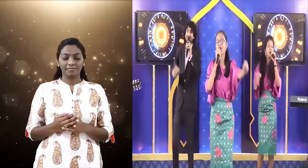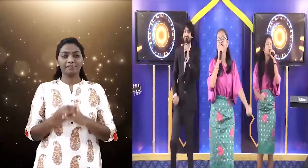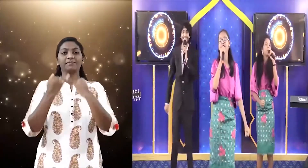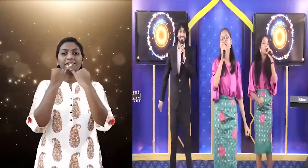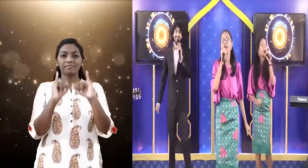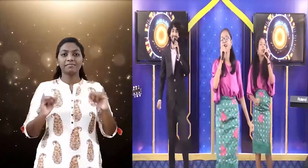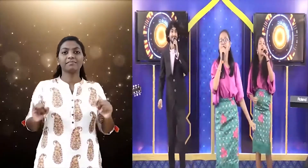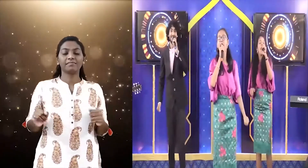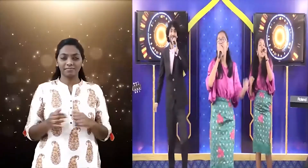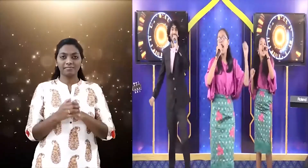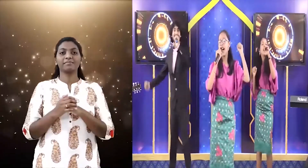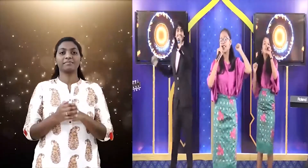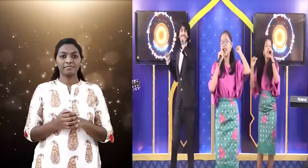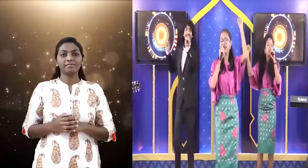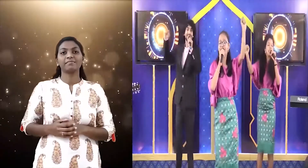आजादी